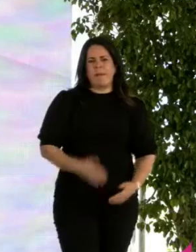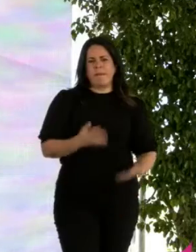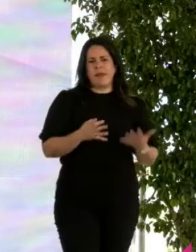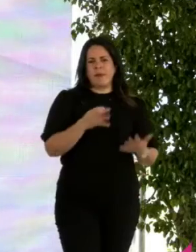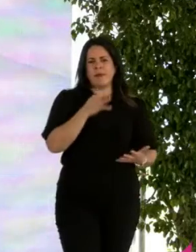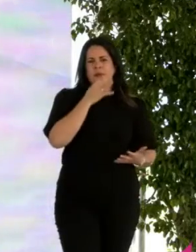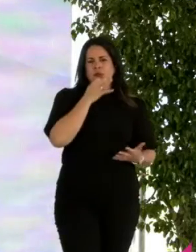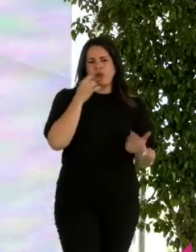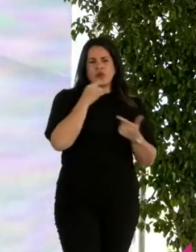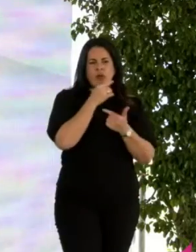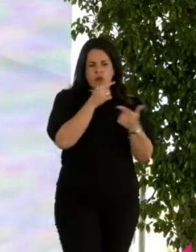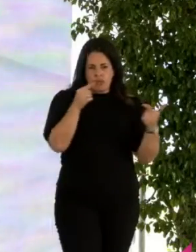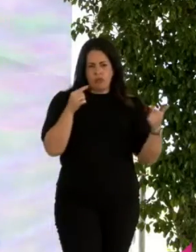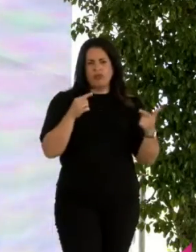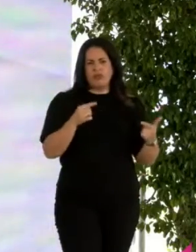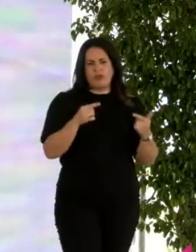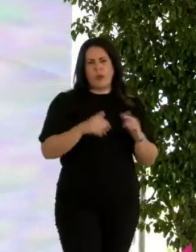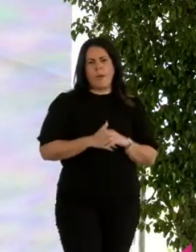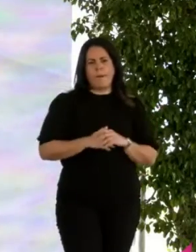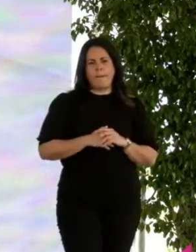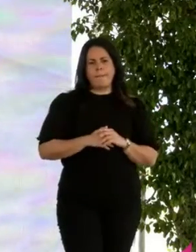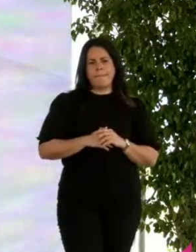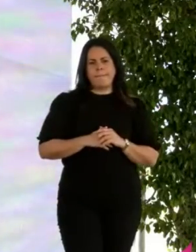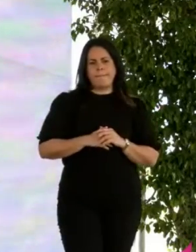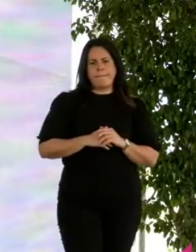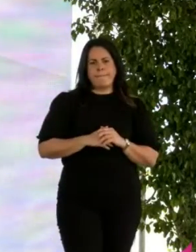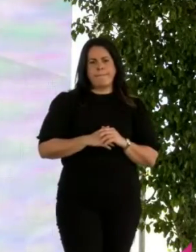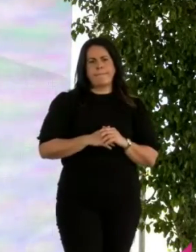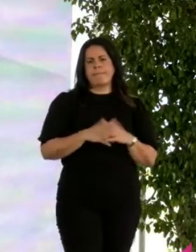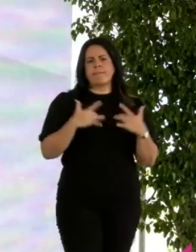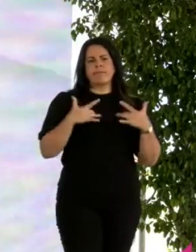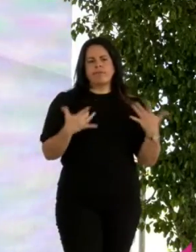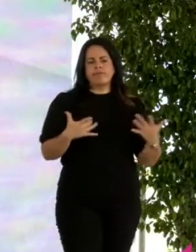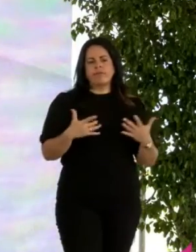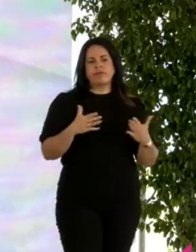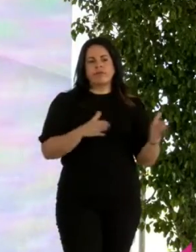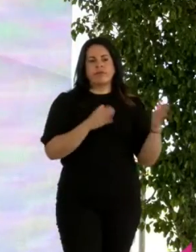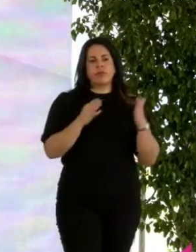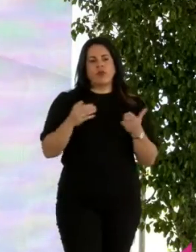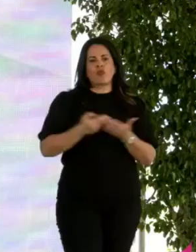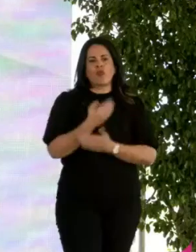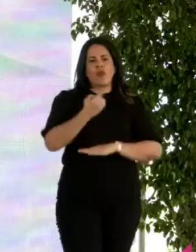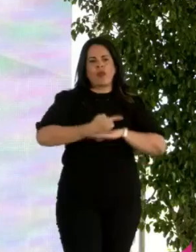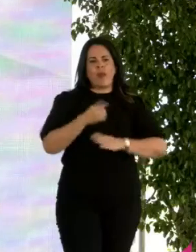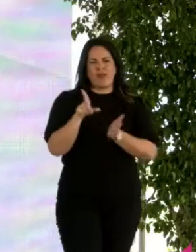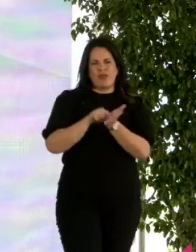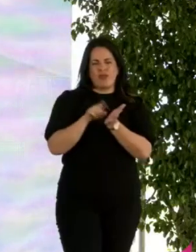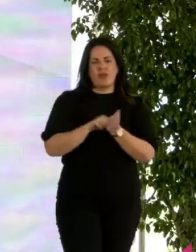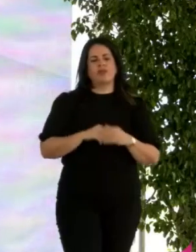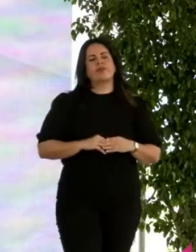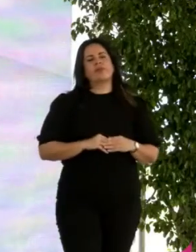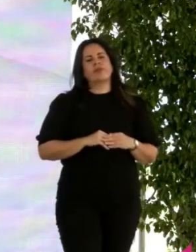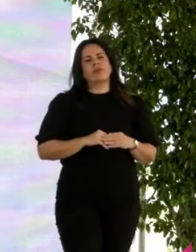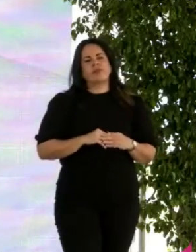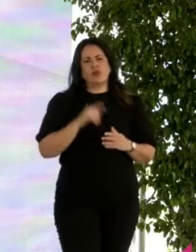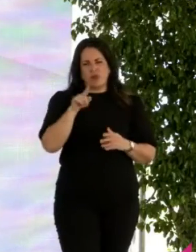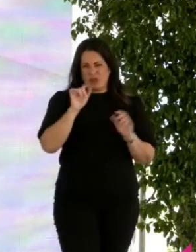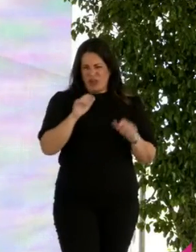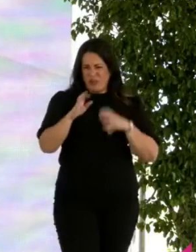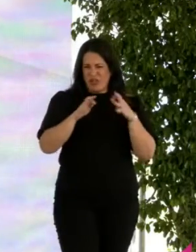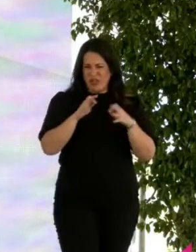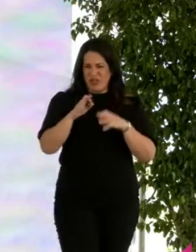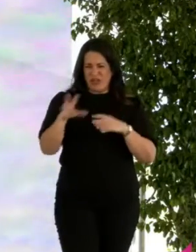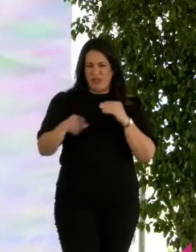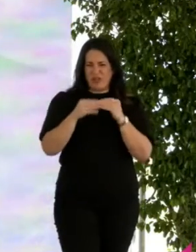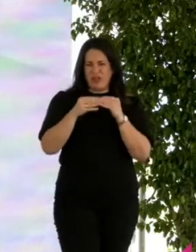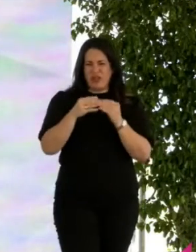estará haciendo los anuncios que procedan. El nuevo día. Gobernador, en esa misma línea, ¿pudiese adelantar qué medidas más